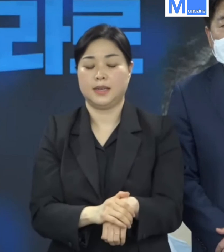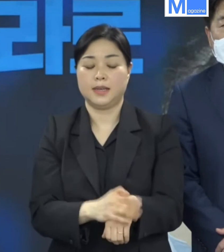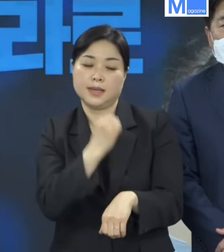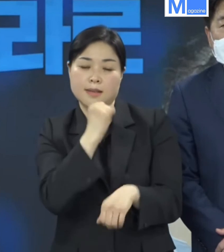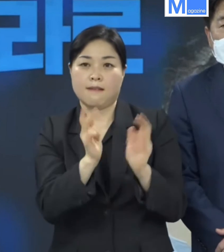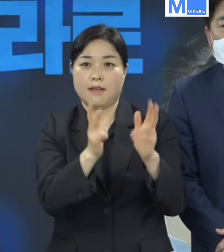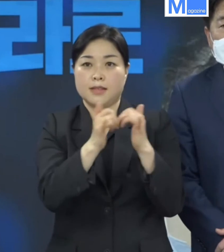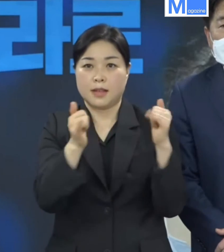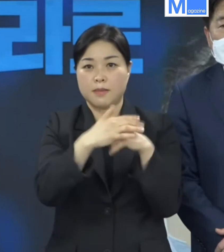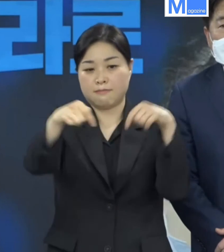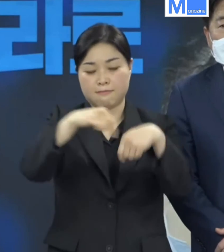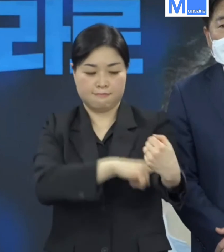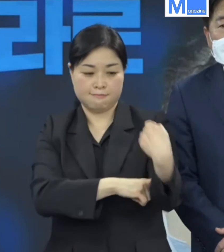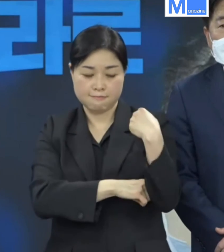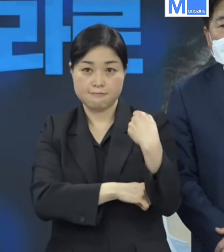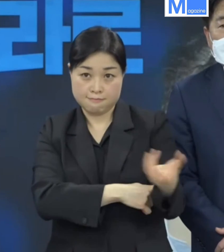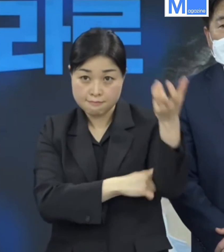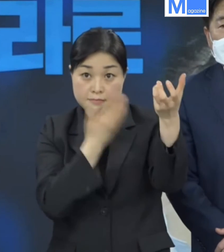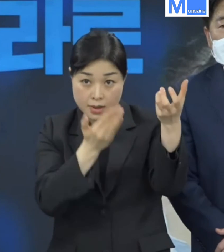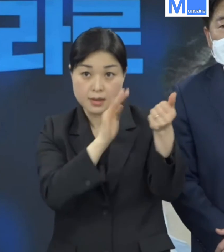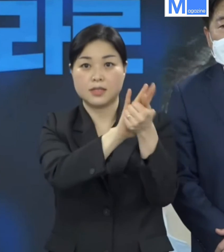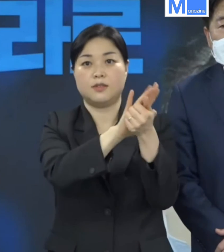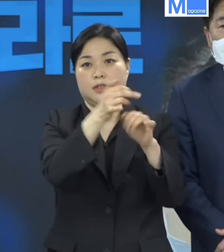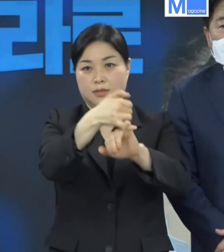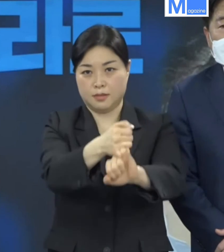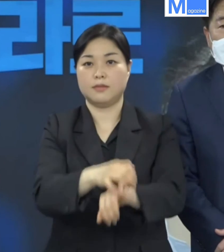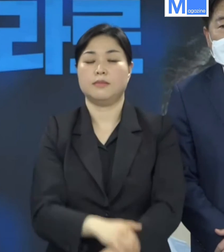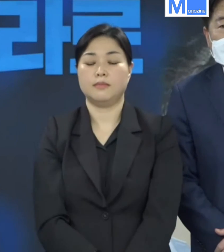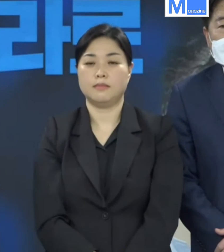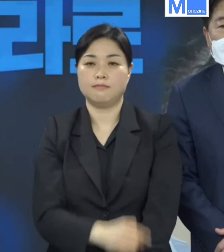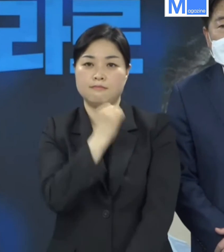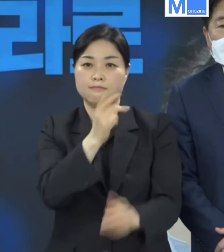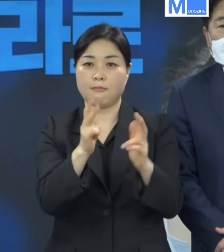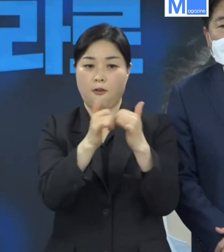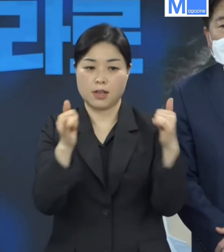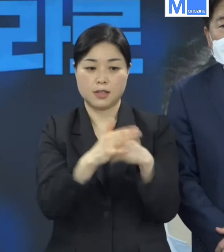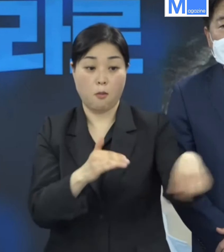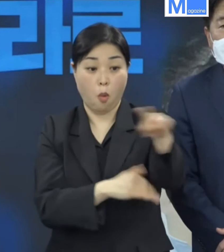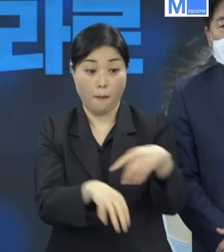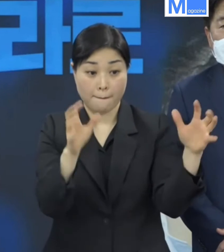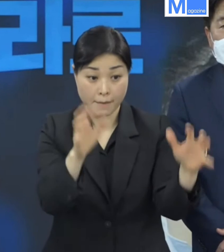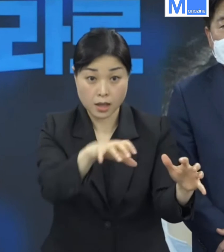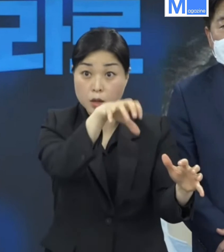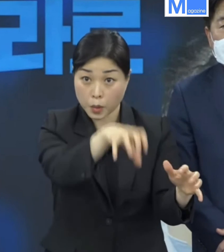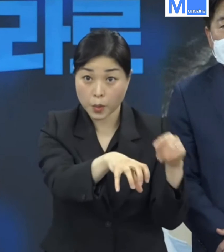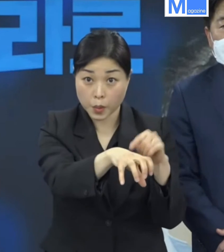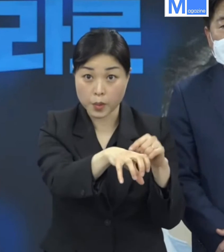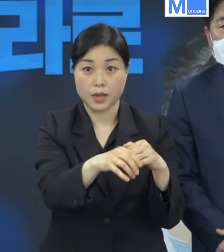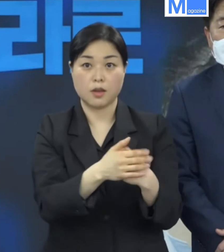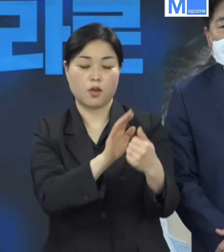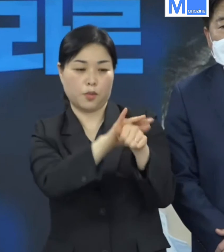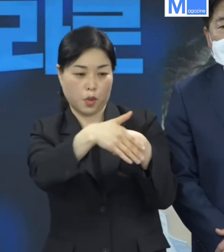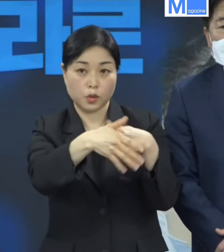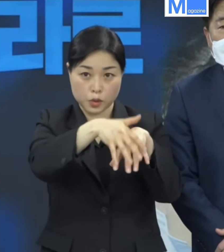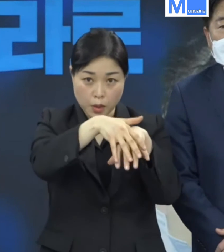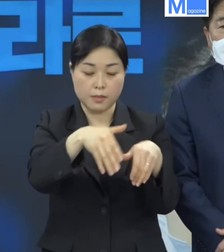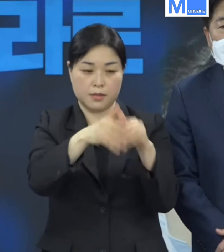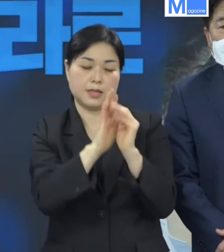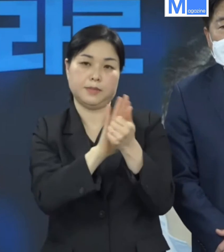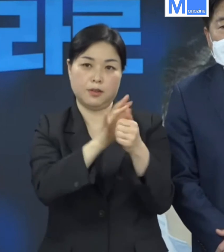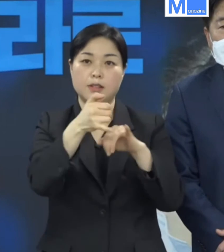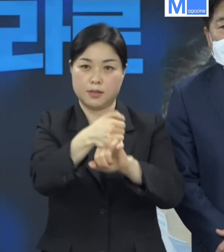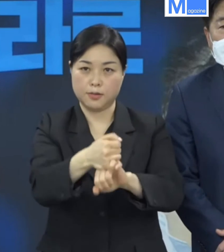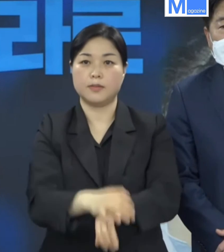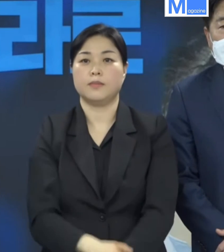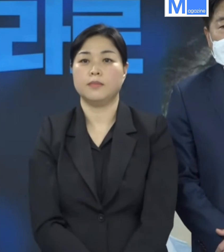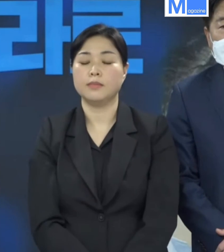소상공인의 협상력을 높일 수 있게 지원할 것입니다. 소공인 밀집 지역을 중심으로 협동조합 설립을